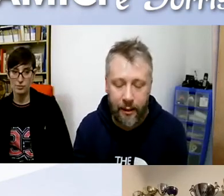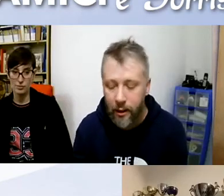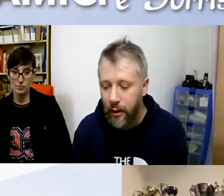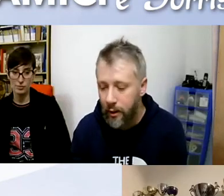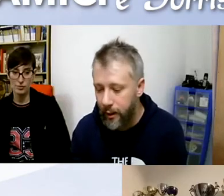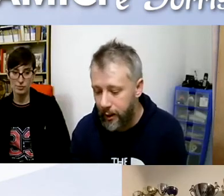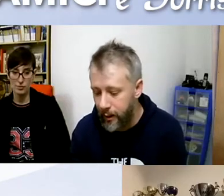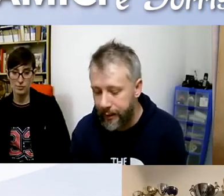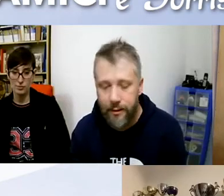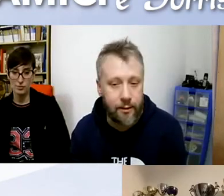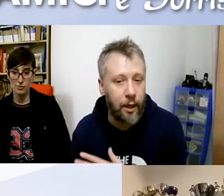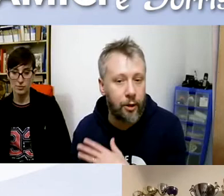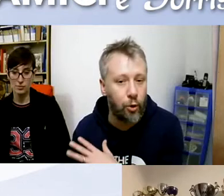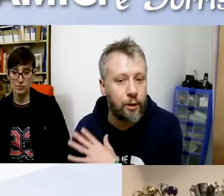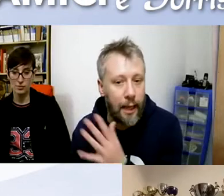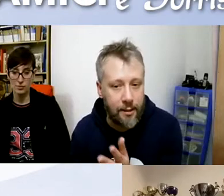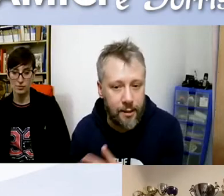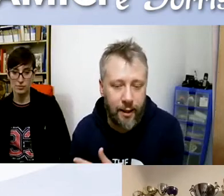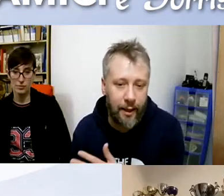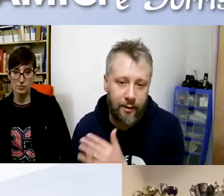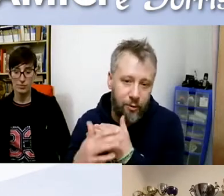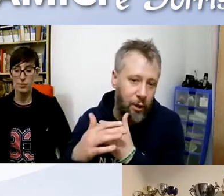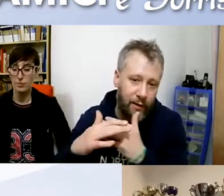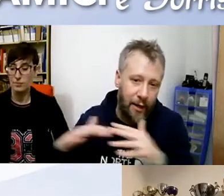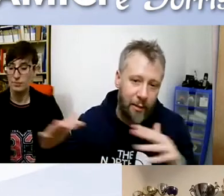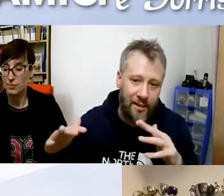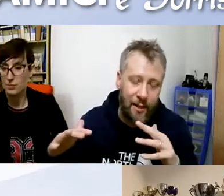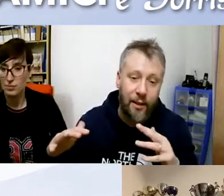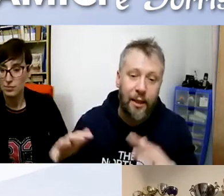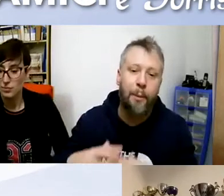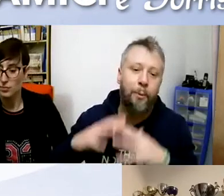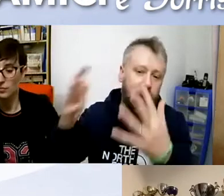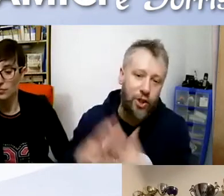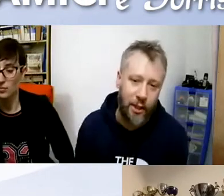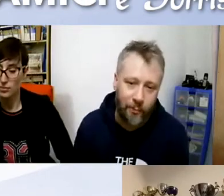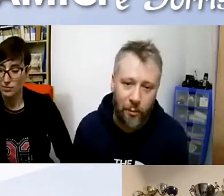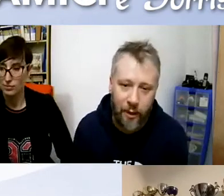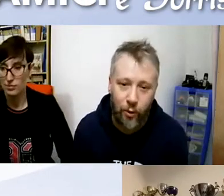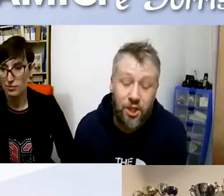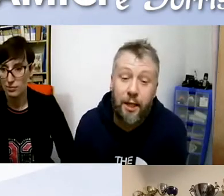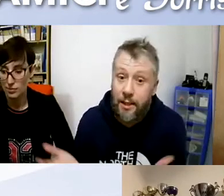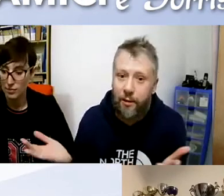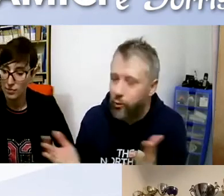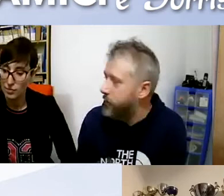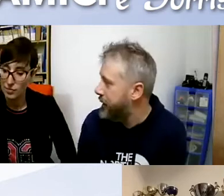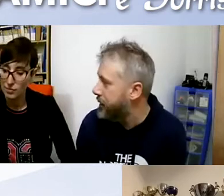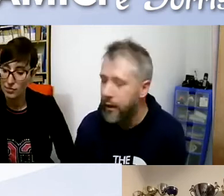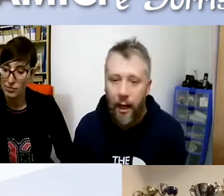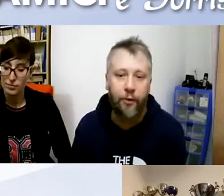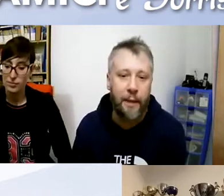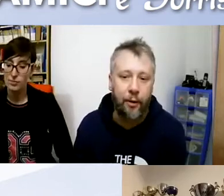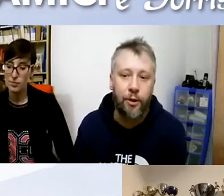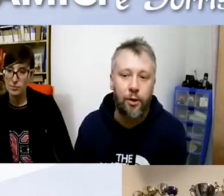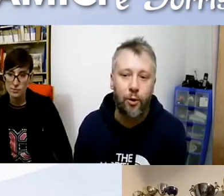per l'ente nazionale sordi, l'ENS, sono i livelli base, per poter accedere poi ai percorsi, e se va tutto bene,